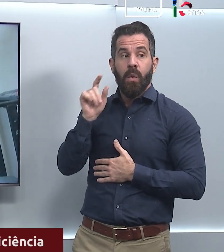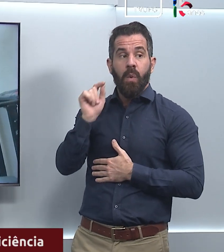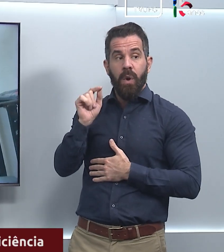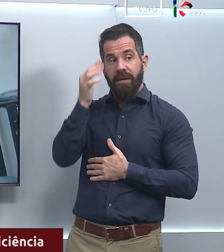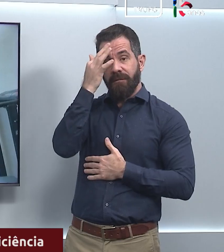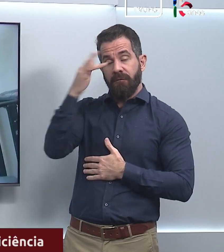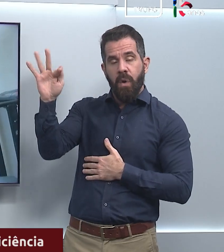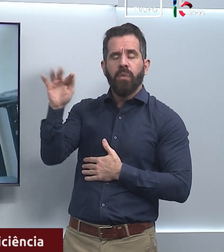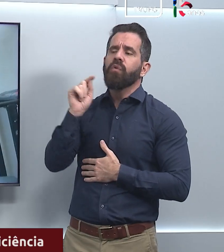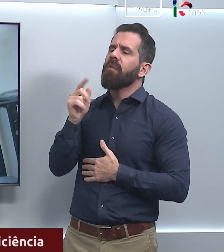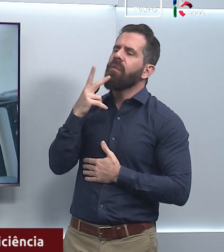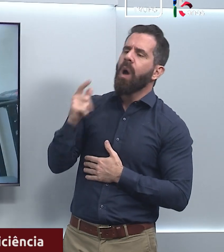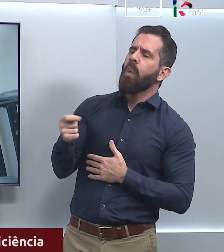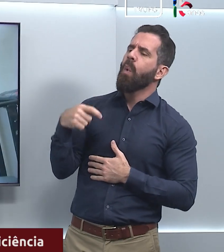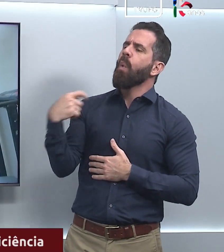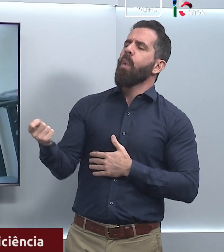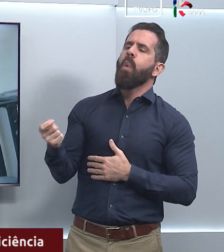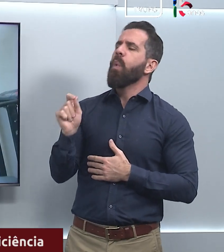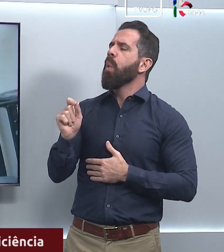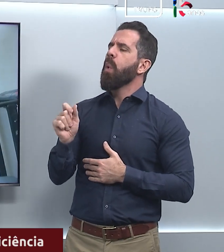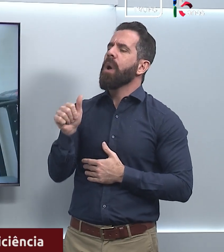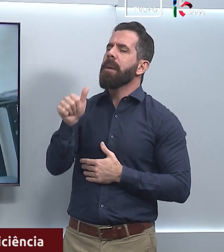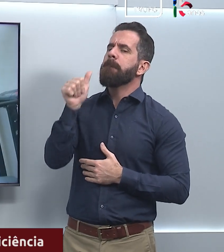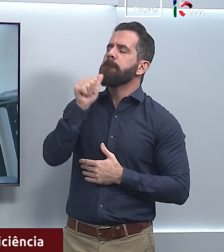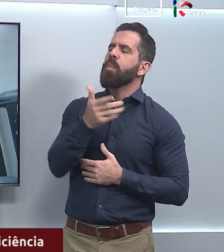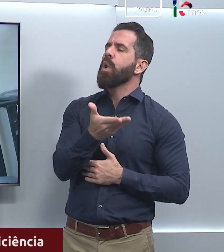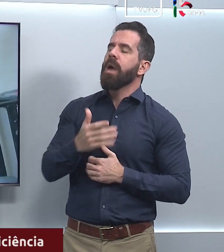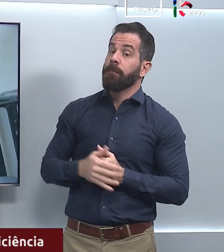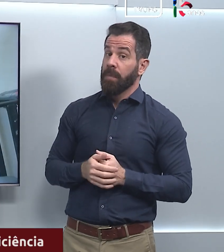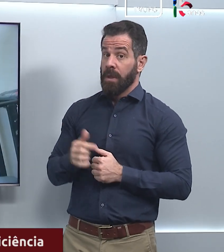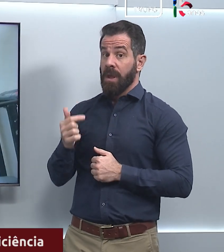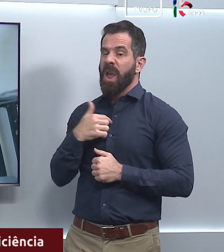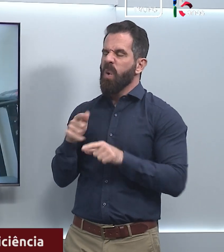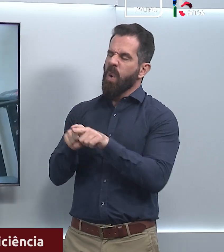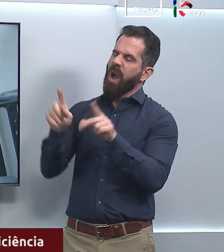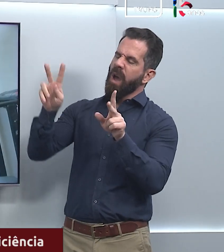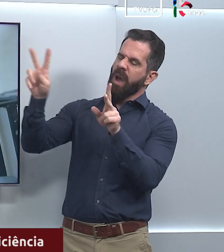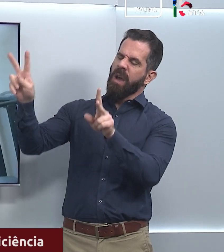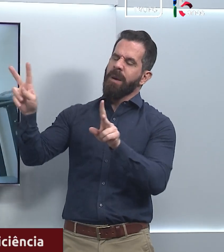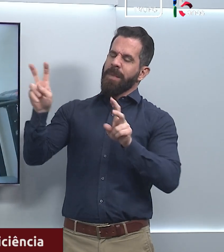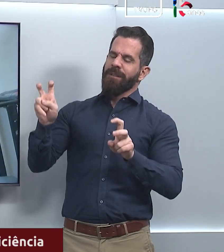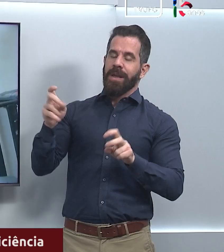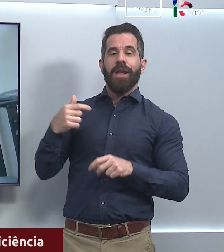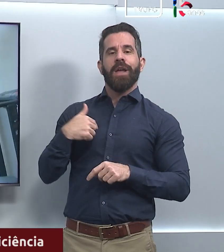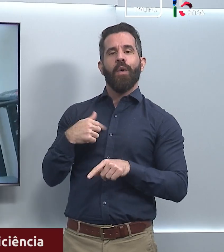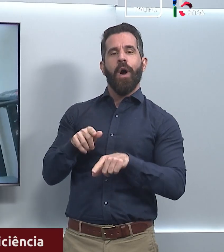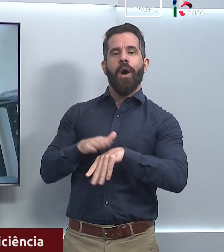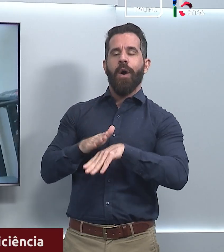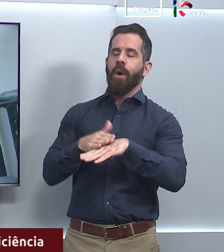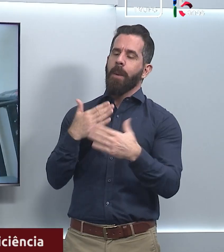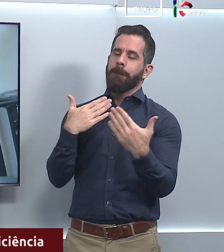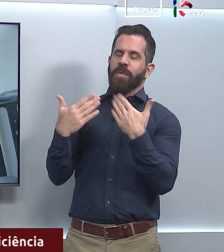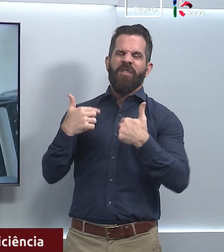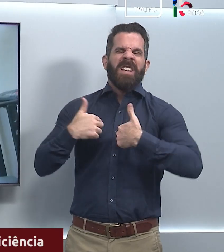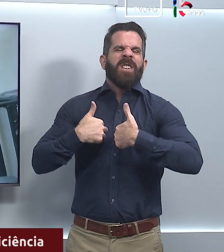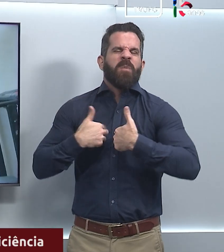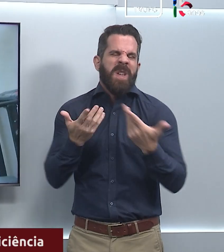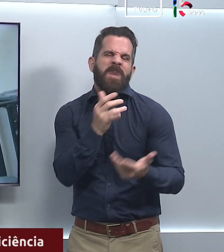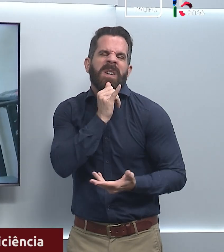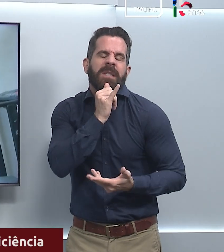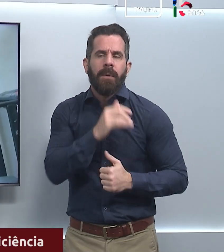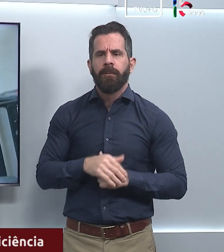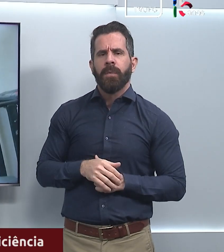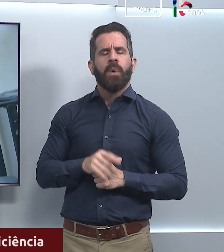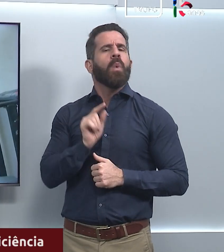mulher, afinal? Eu venho parafrasear o Freud, né, como Freud estivesse conversando comigo, e ele disse, Débora, o que quer